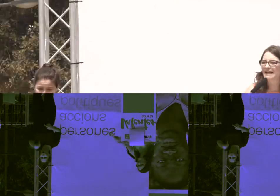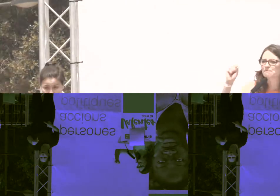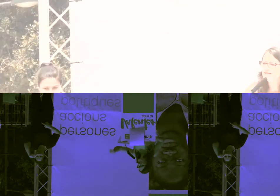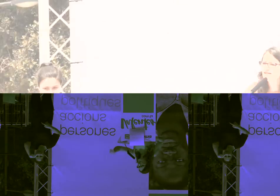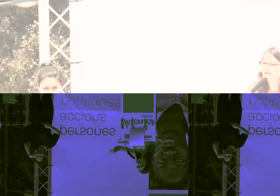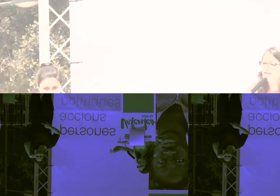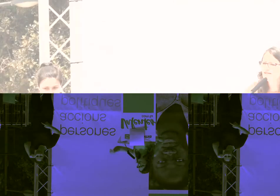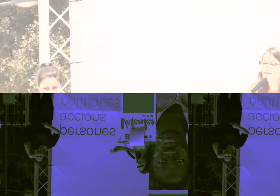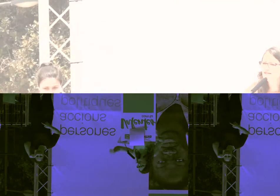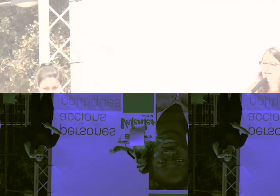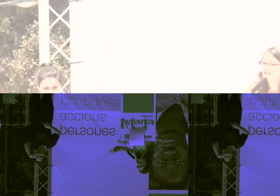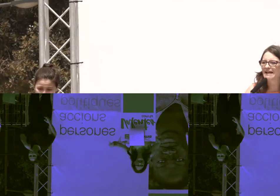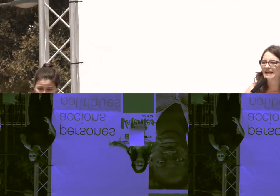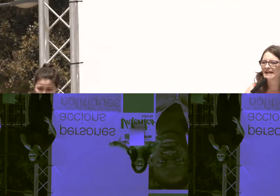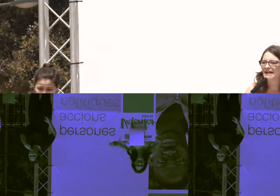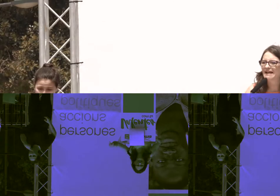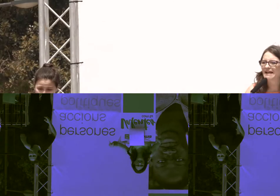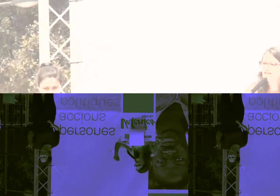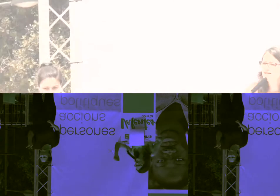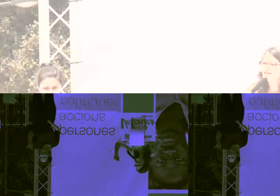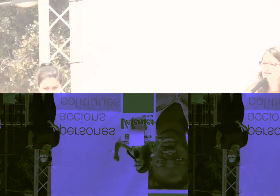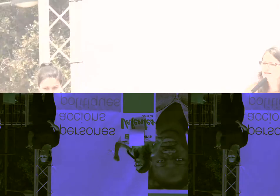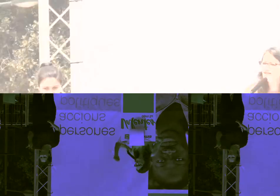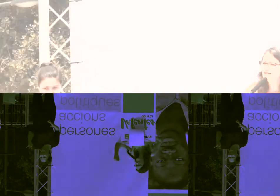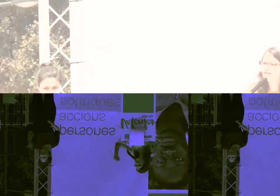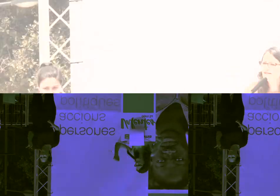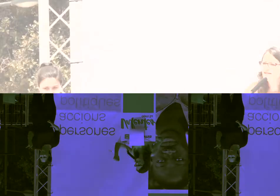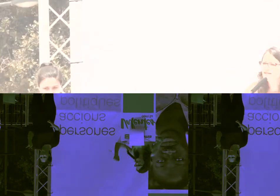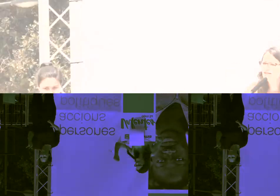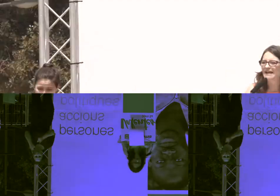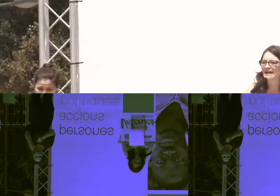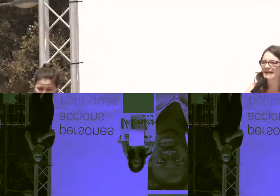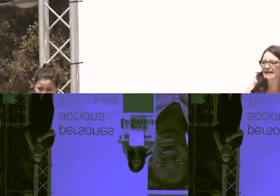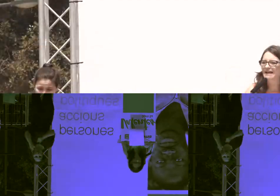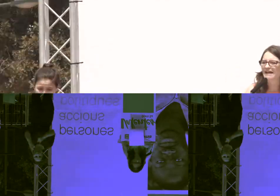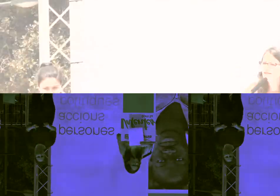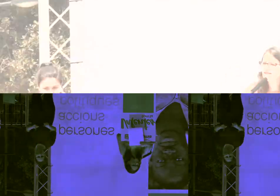medicar-se. Avui se compensa i se copago farmacèutic injust el senyor Rajoy.